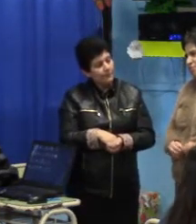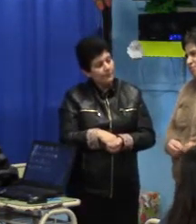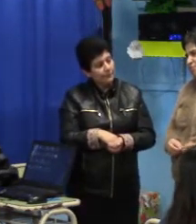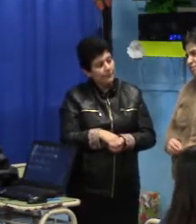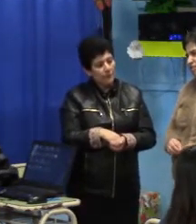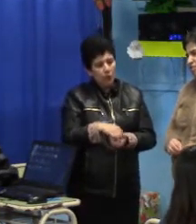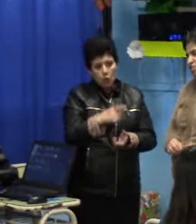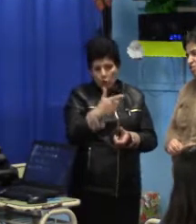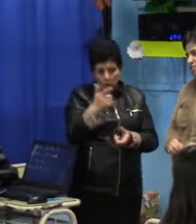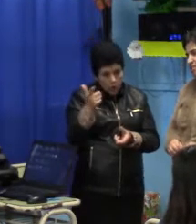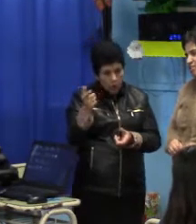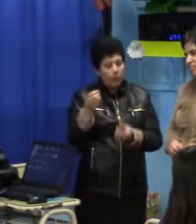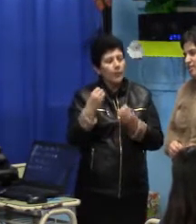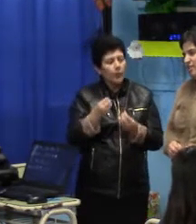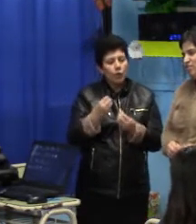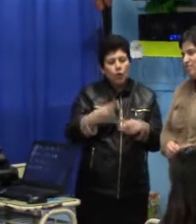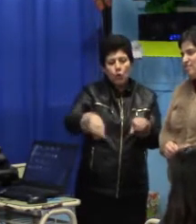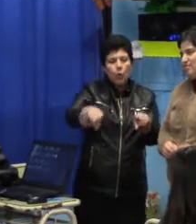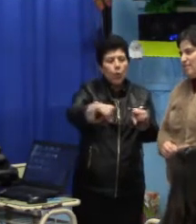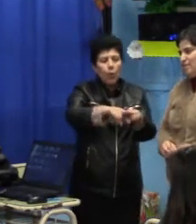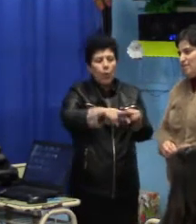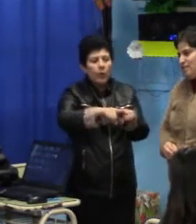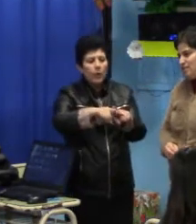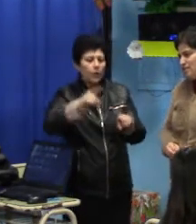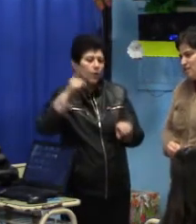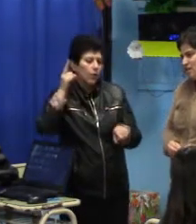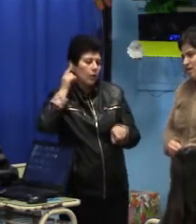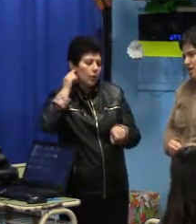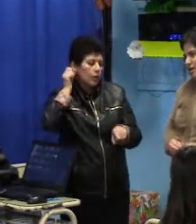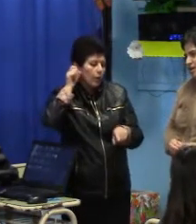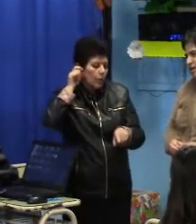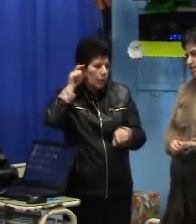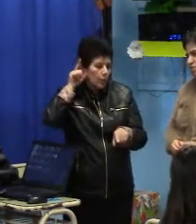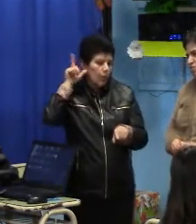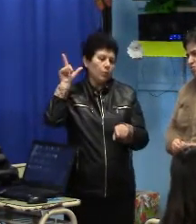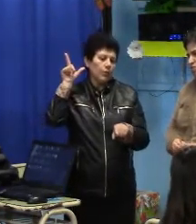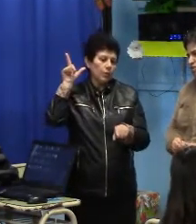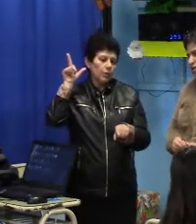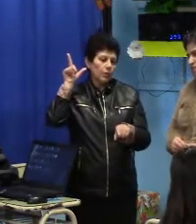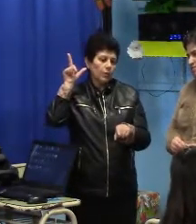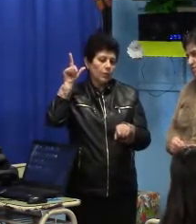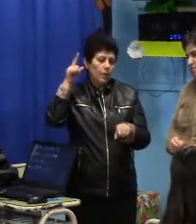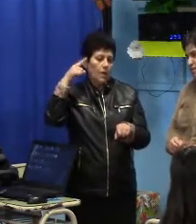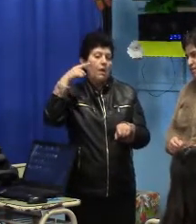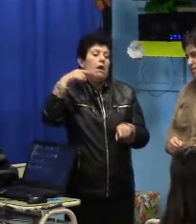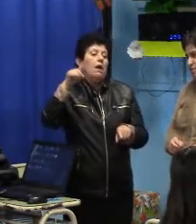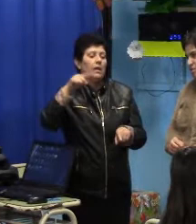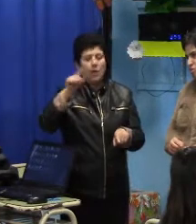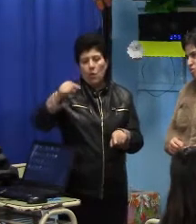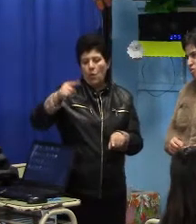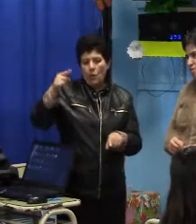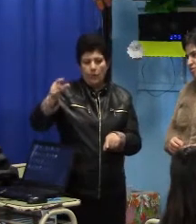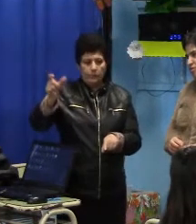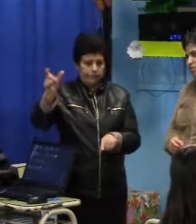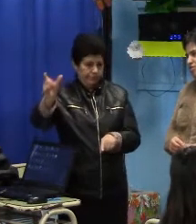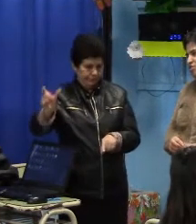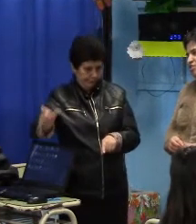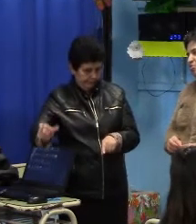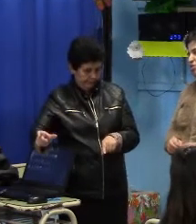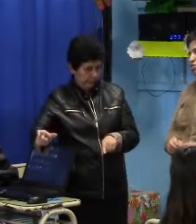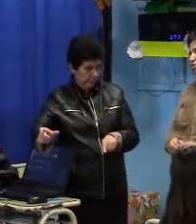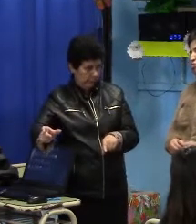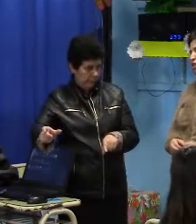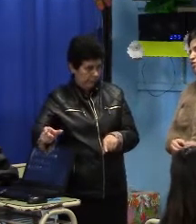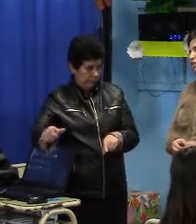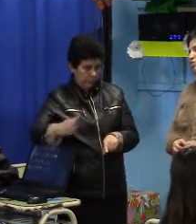No es lo mismo que los oídos sean los que se abran a que uno reciba. Los ciegos ya